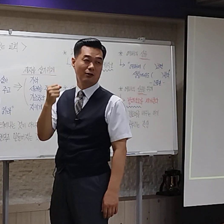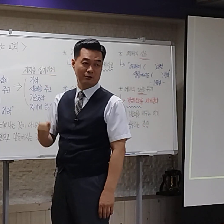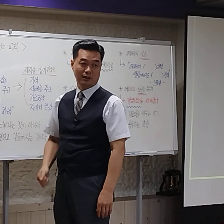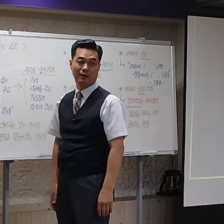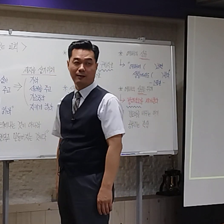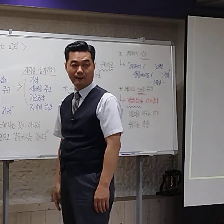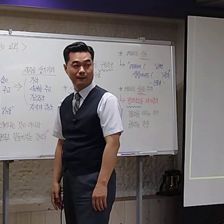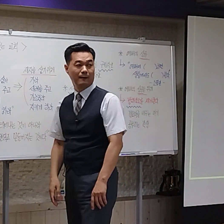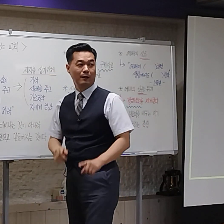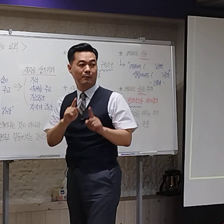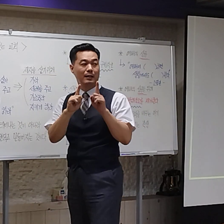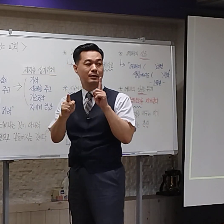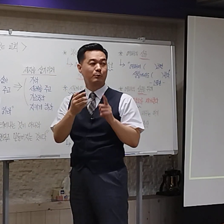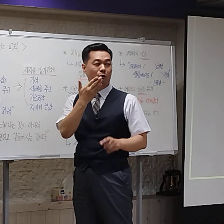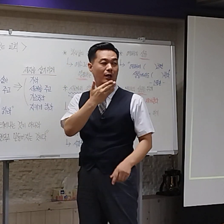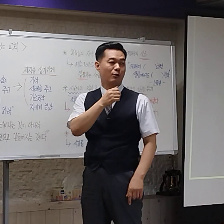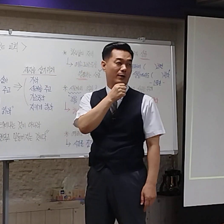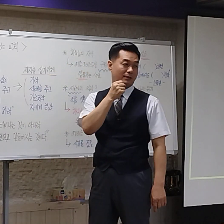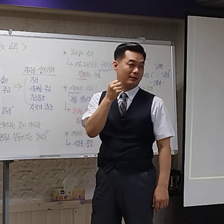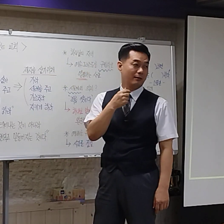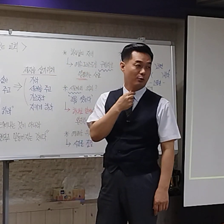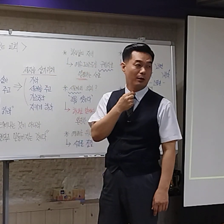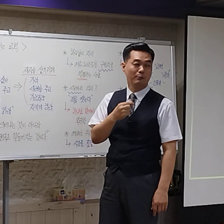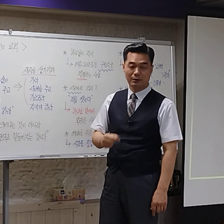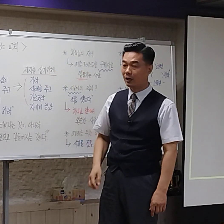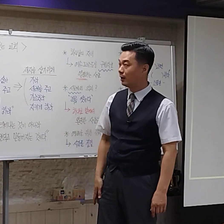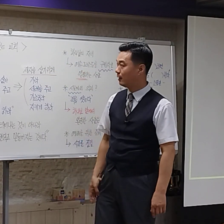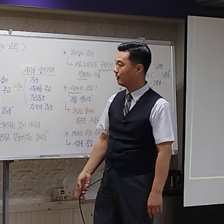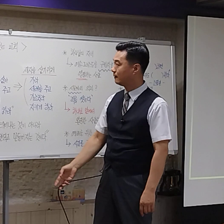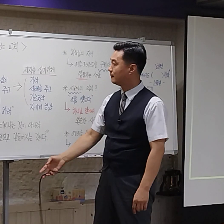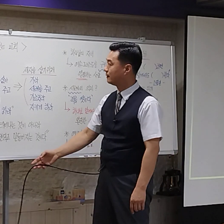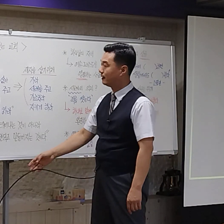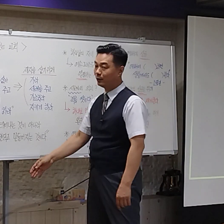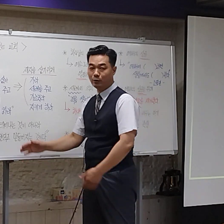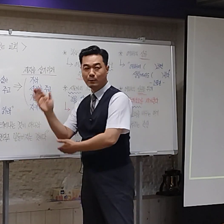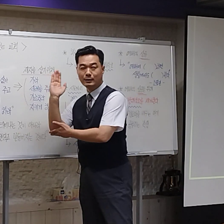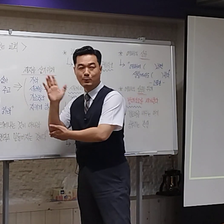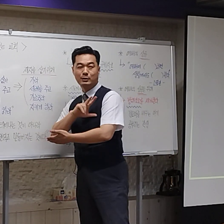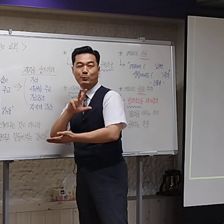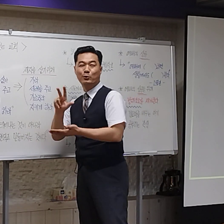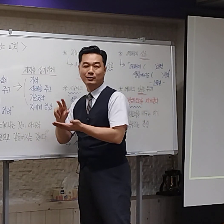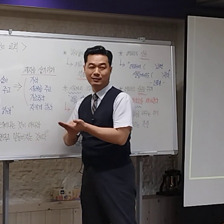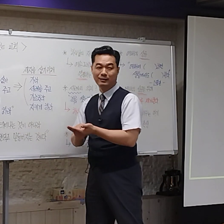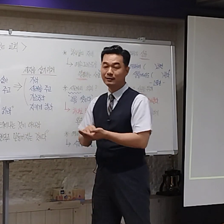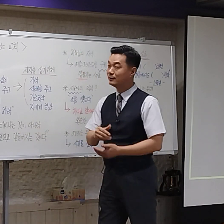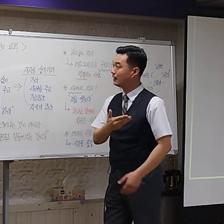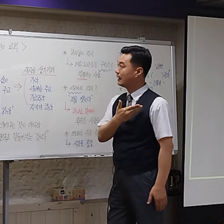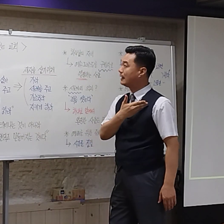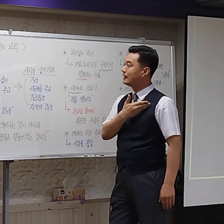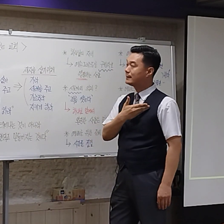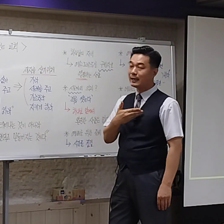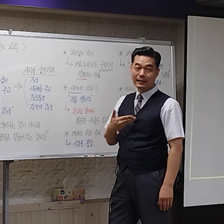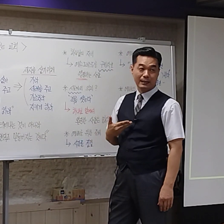맛있어서. 네. 말씀도 달고 맛있기를 소망합니다. 네, 오늘 말씀의 제목은